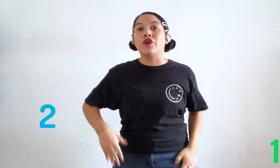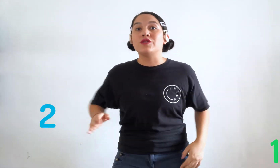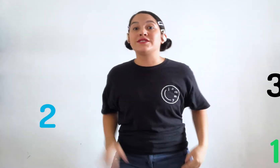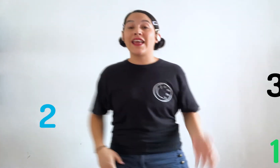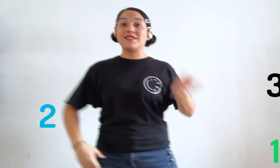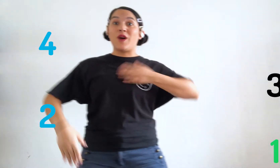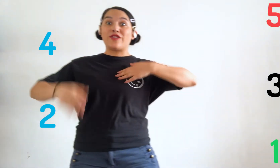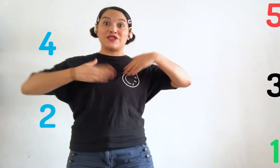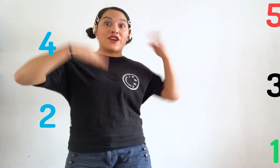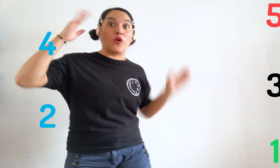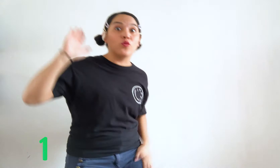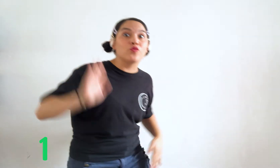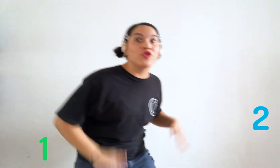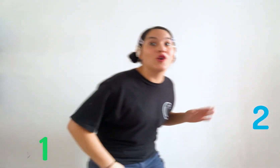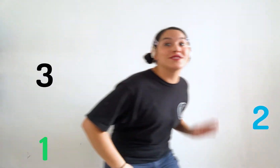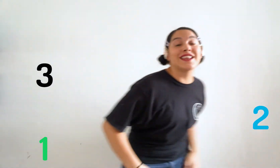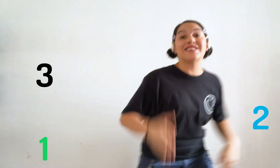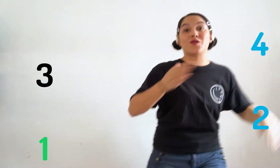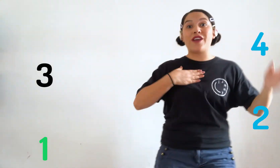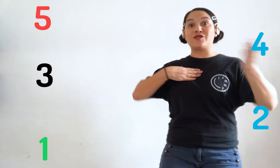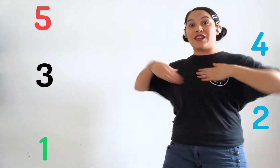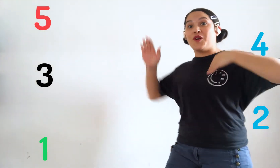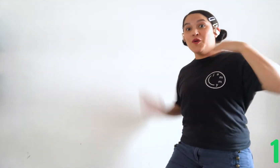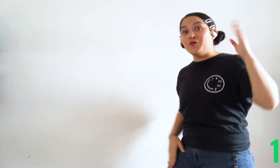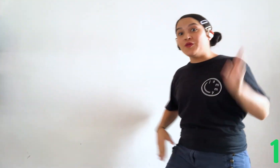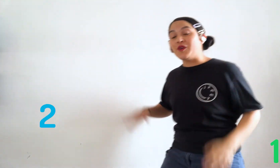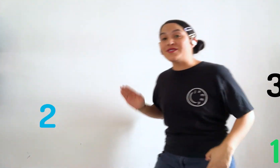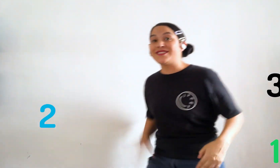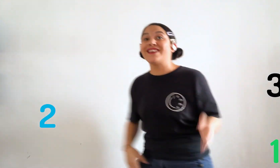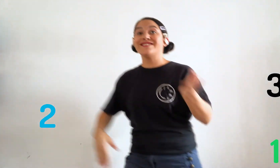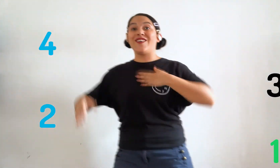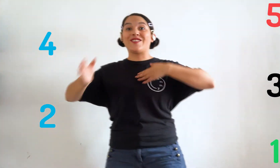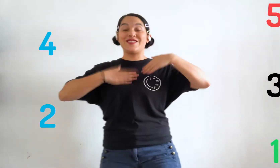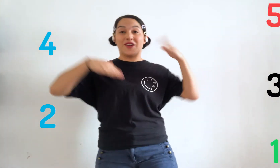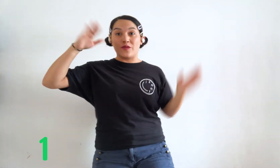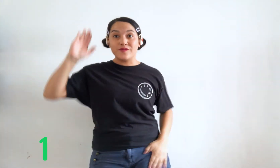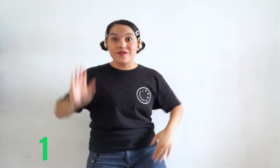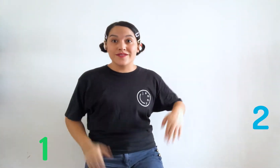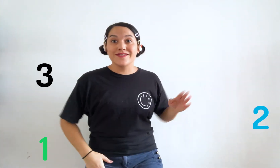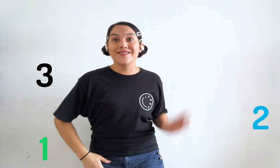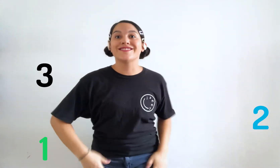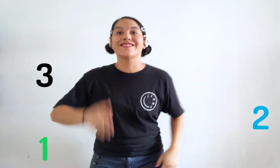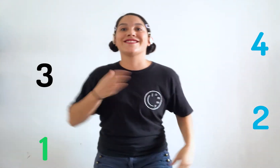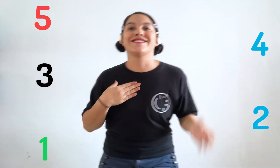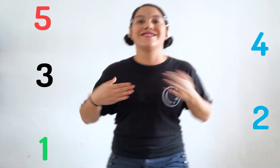2, 3, 4, 5. 1, 2, 3, 4, 5. 1, 2, 3, 4, 5.